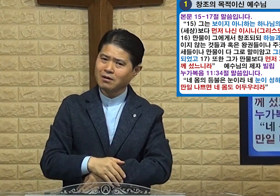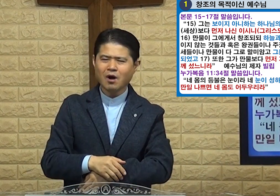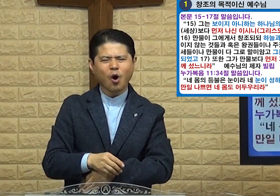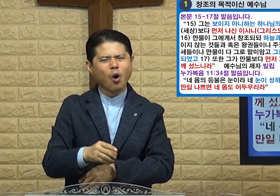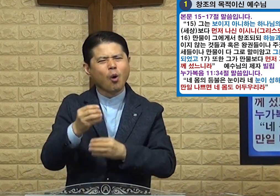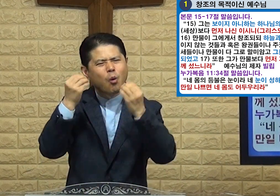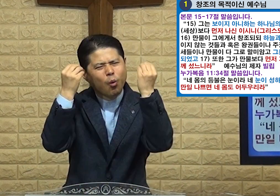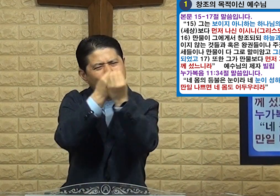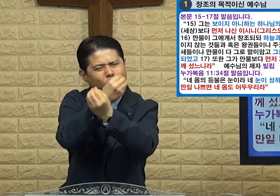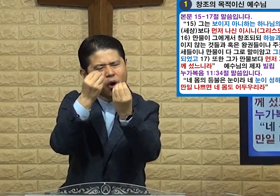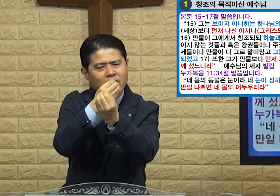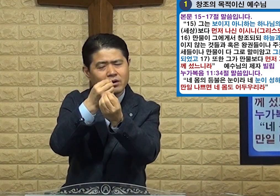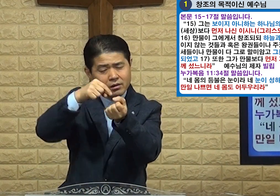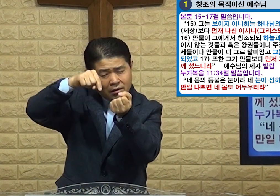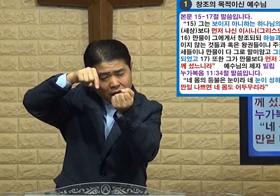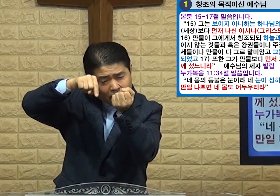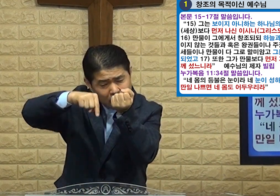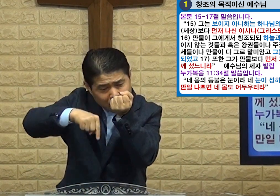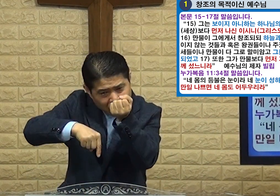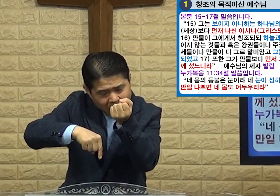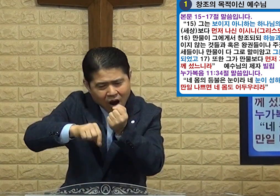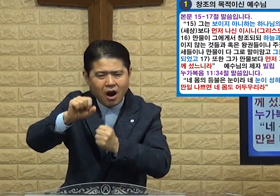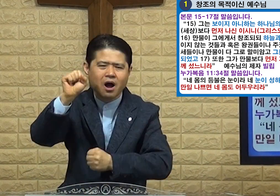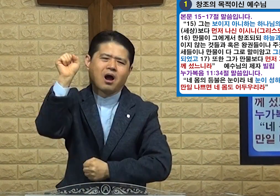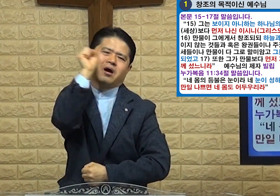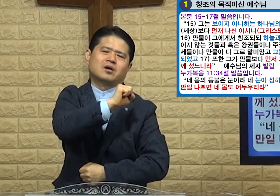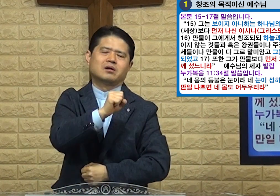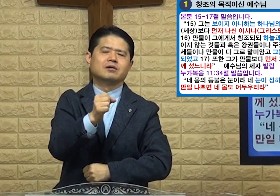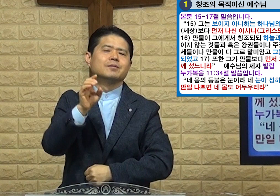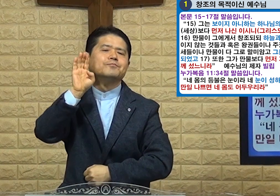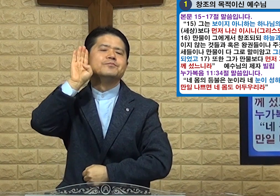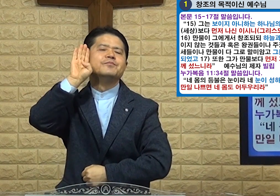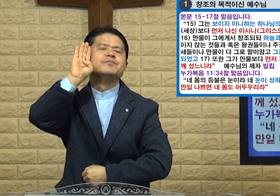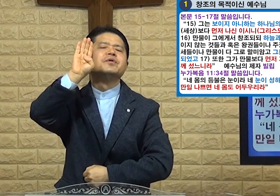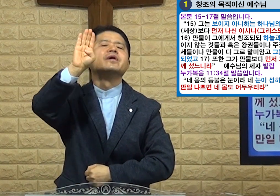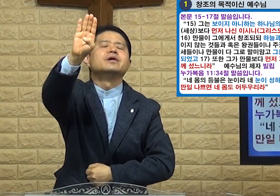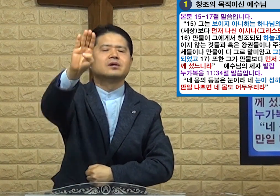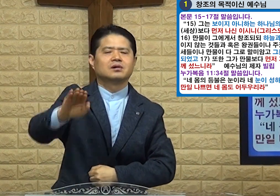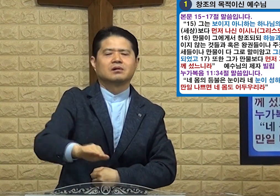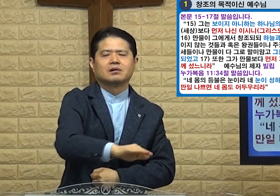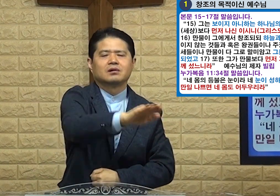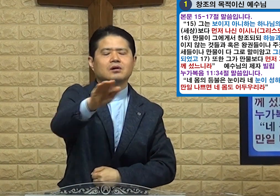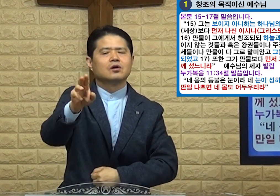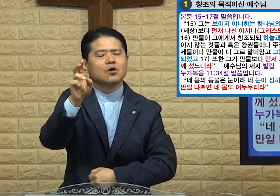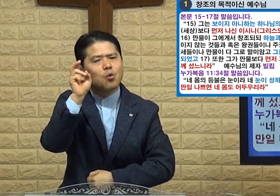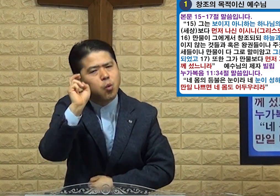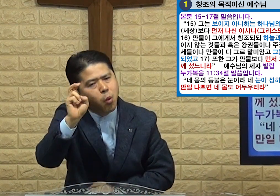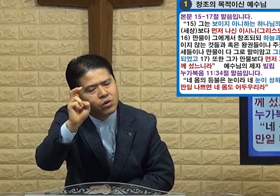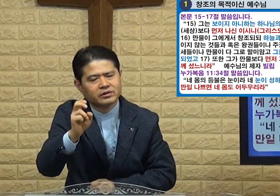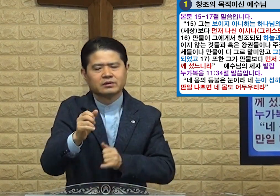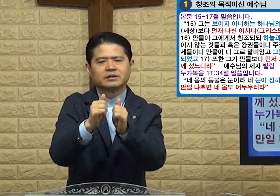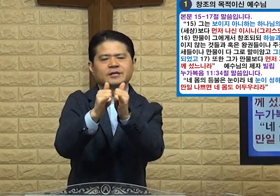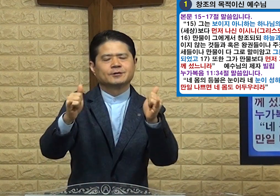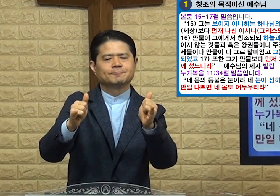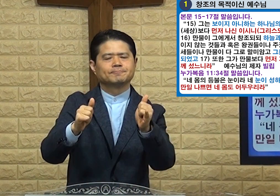사람을 창조하셨다는 게 정말 오해의 부분이 있지만 깊숙이 이해를 하면 알 수 있습니다.